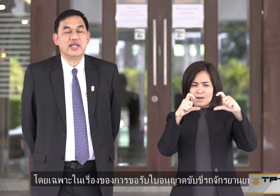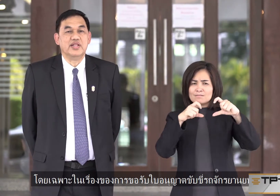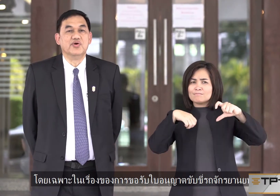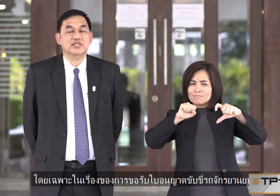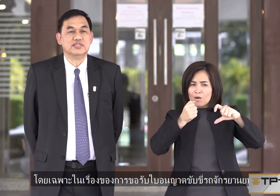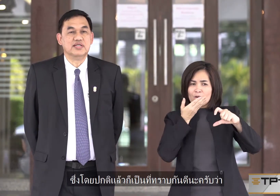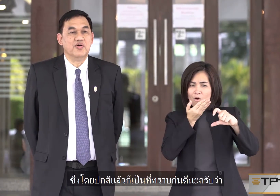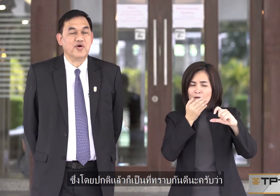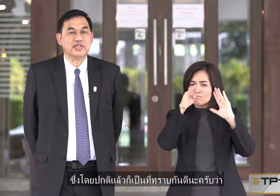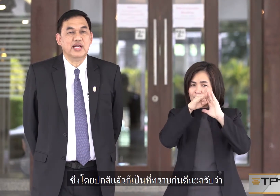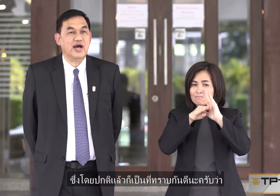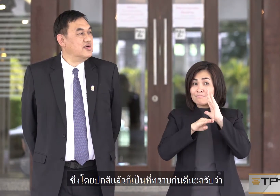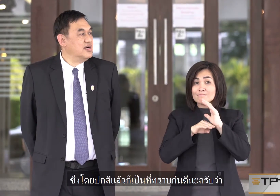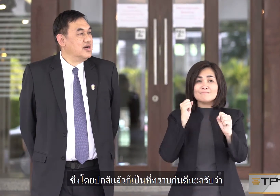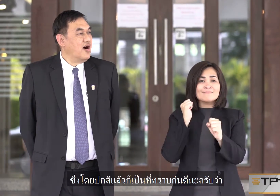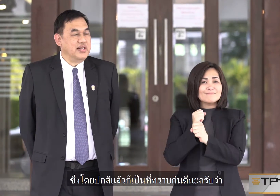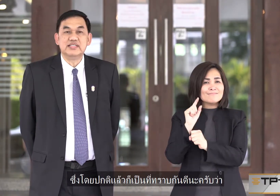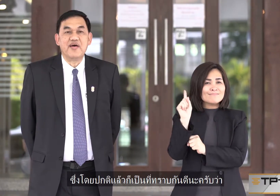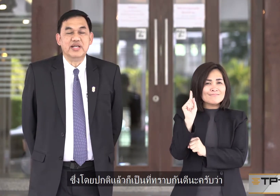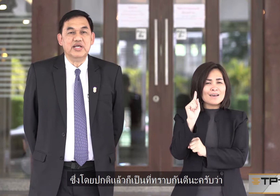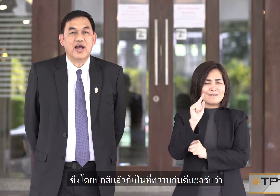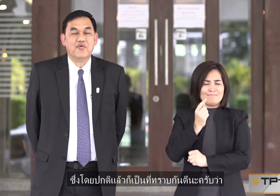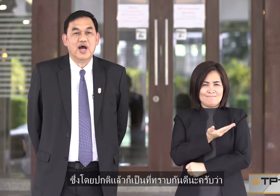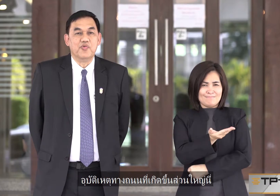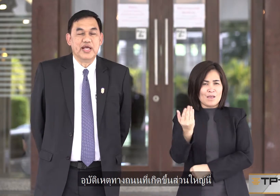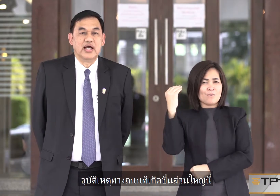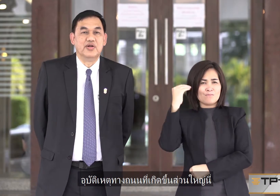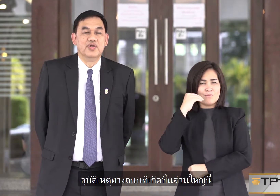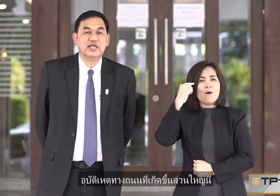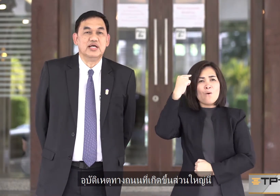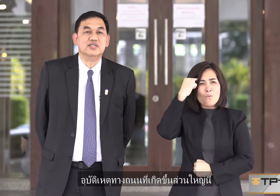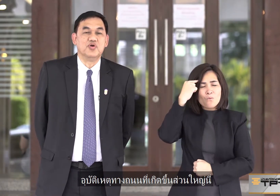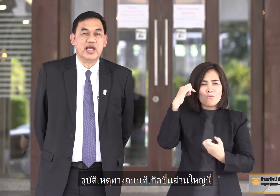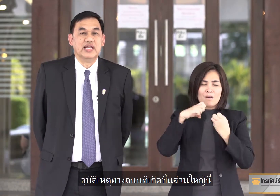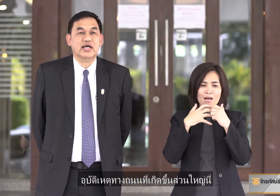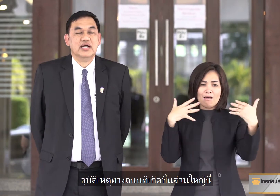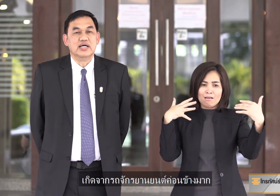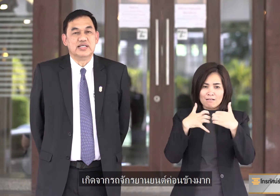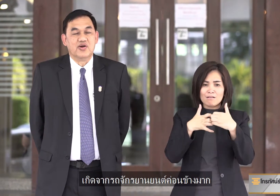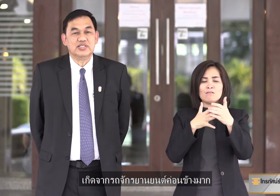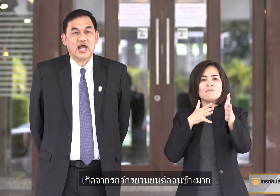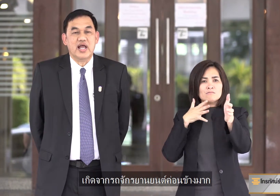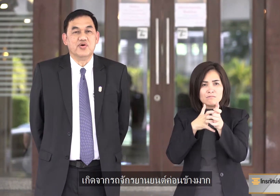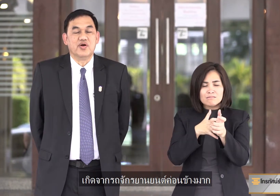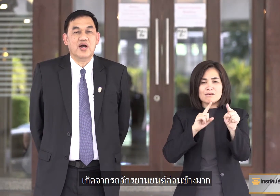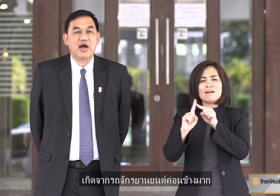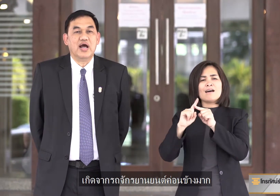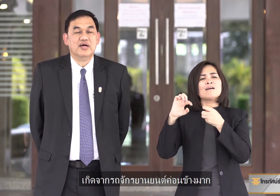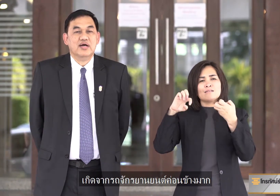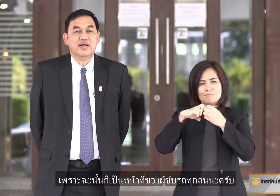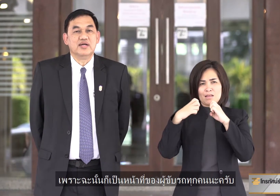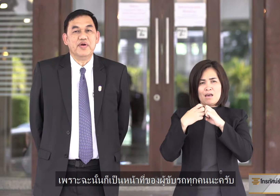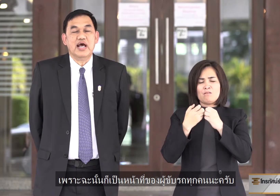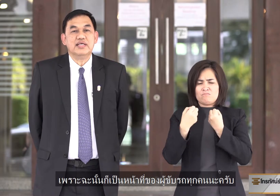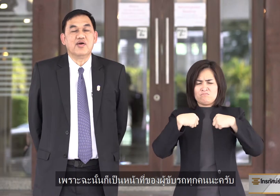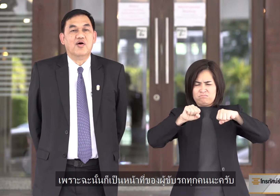รถจักรยานยนต์ซึ่งโดยปกติแล้วก็เป็นที่ทราบกันดีนะครับว่าอุบัติเหตุทางถนนที่เกิดขึ้นส่วนใหญ่เนี่ยเกิดจากรถจักรยานยนต์ค่อนข้างมาก